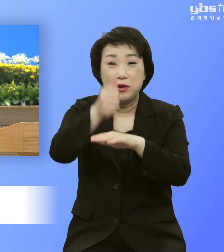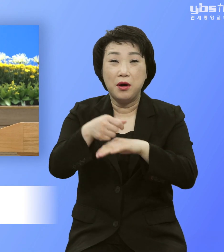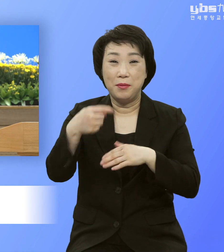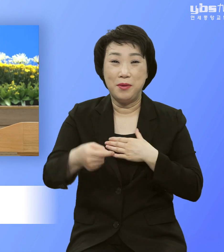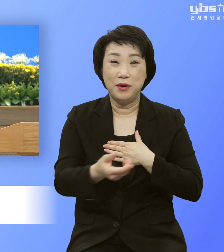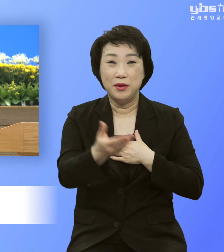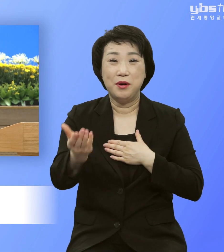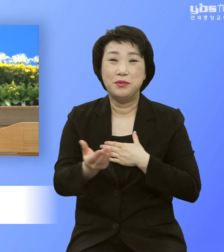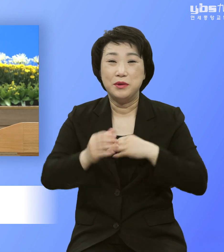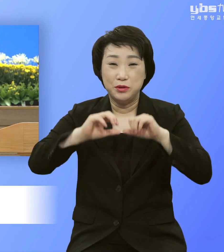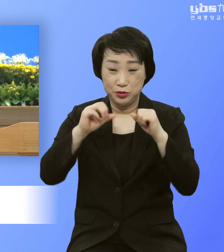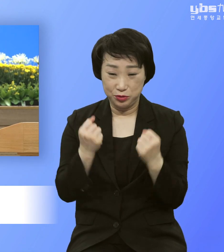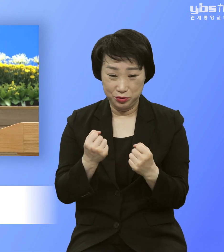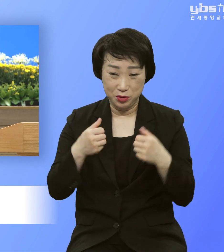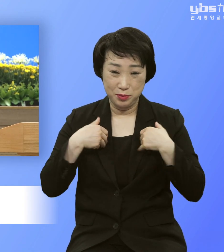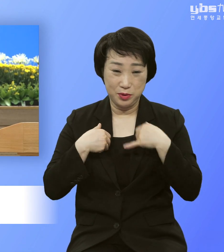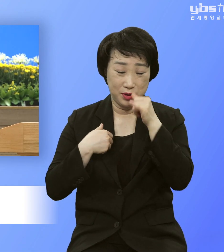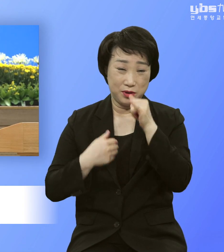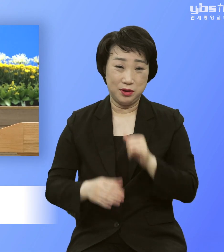열매는 순종으로 이루어져.